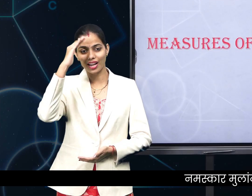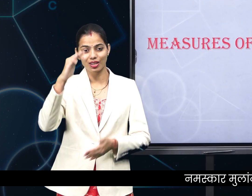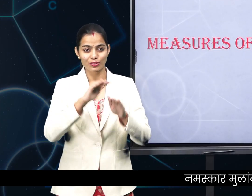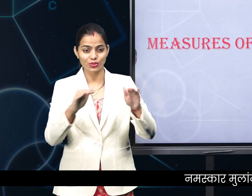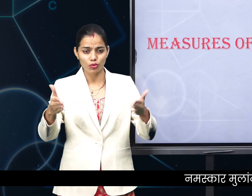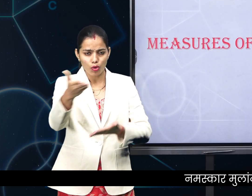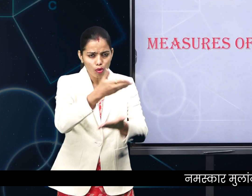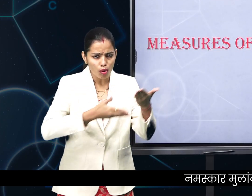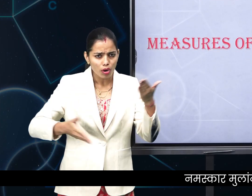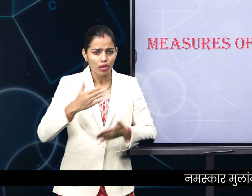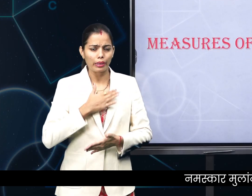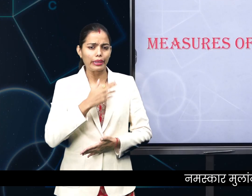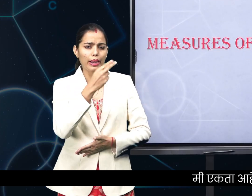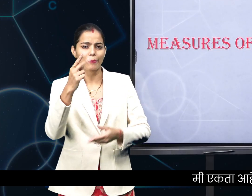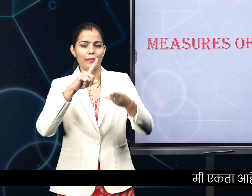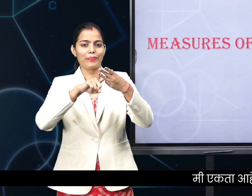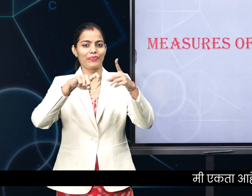नमस्कार मुलांनो, मी एकता आहे.